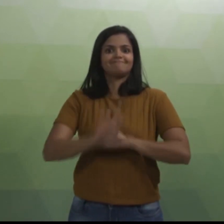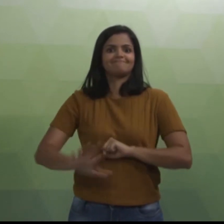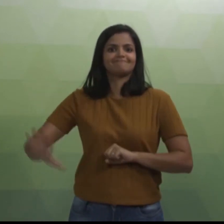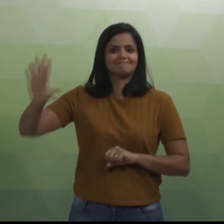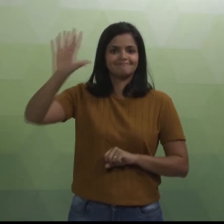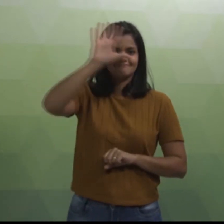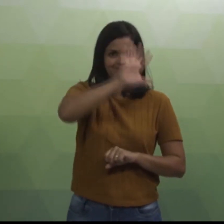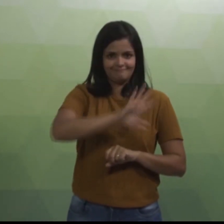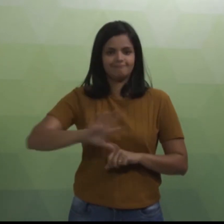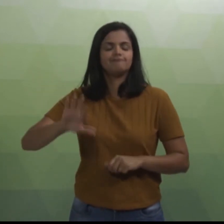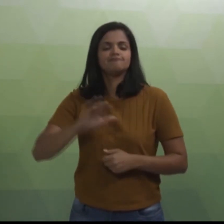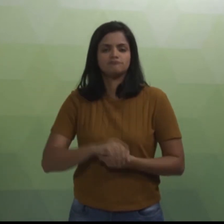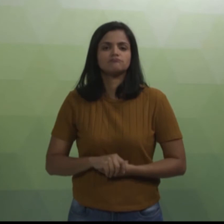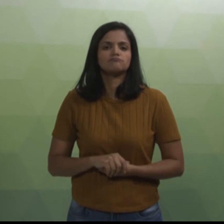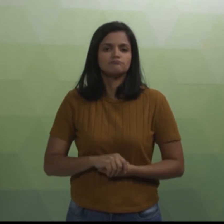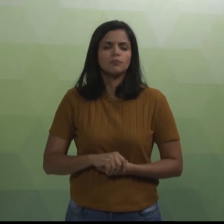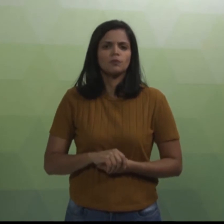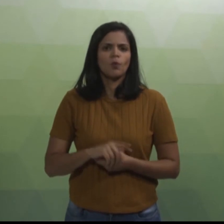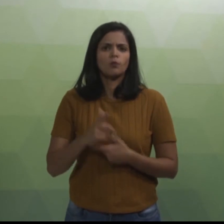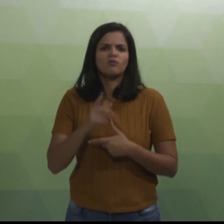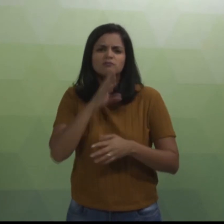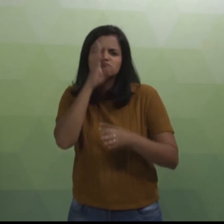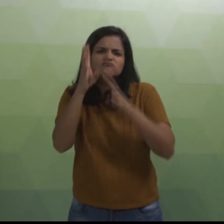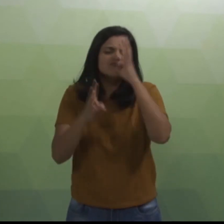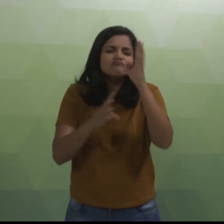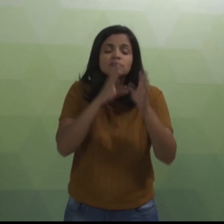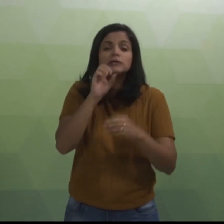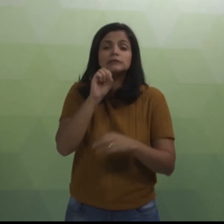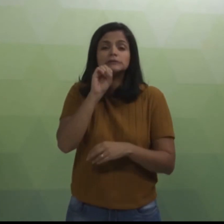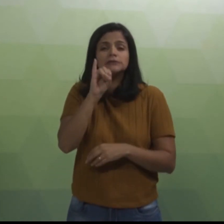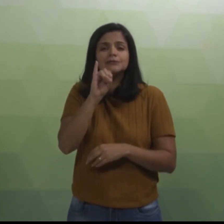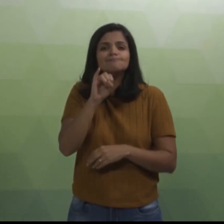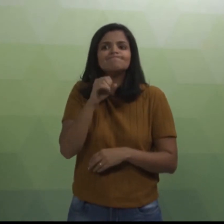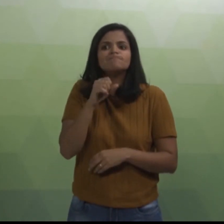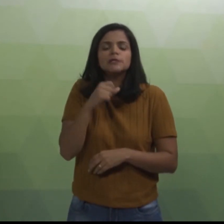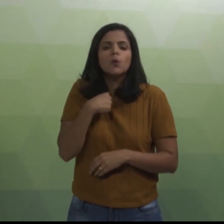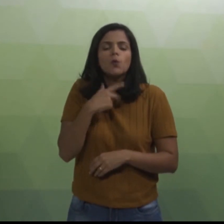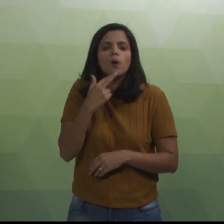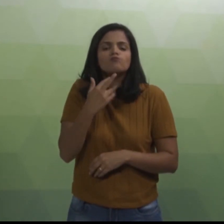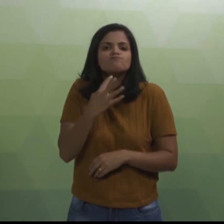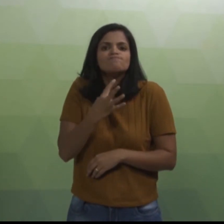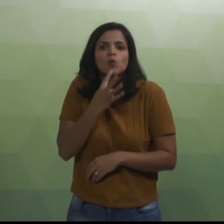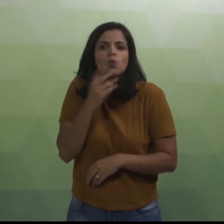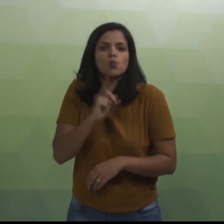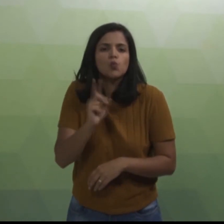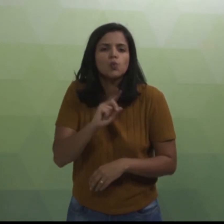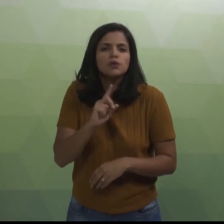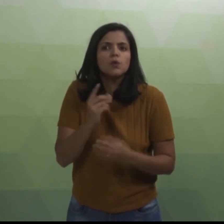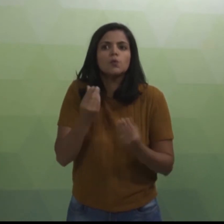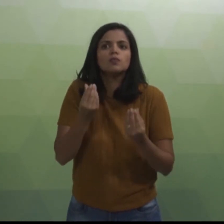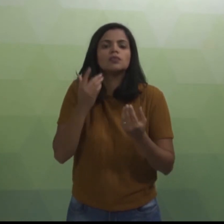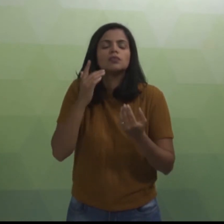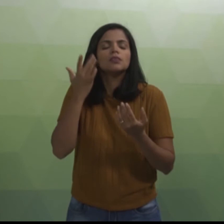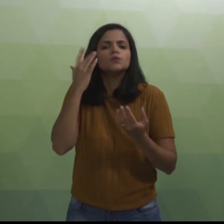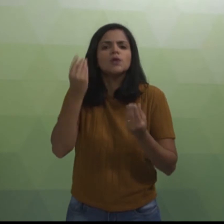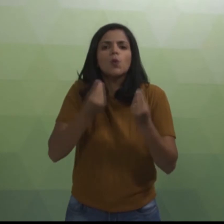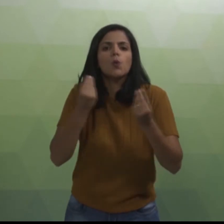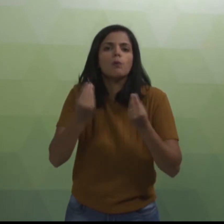que respeitar a realidade, o espaço real. Eu tenho que incorporar esse